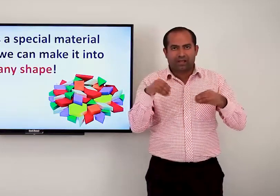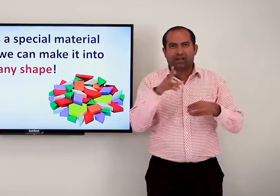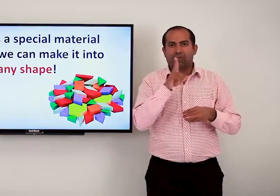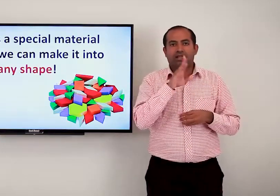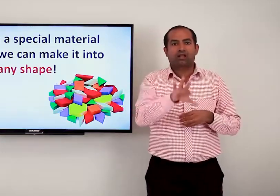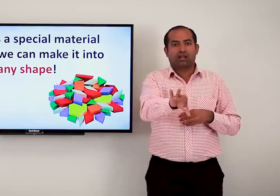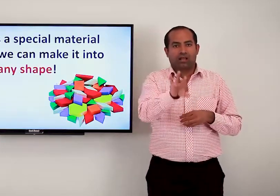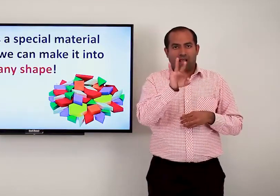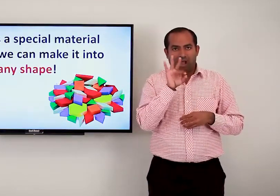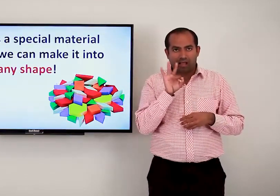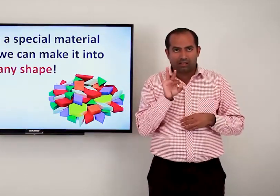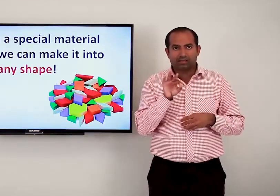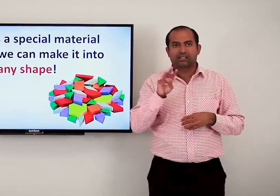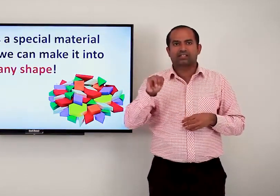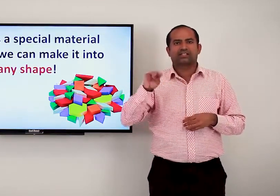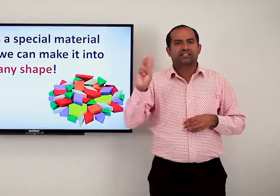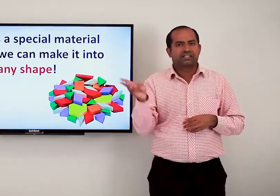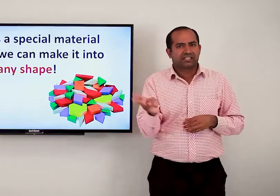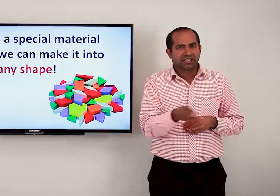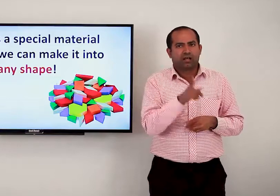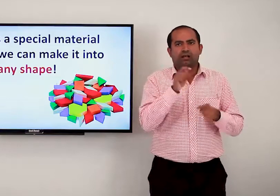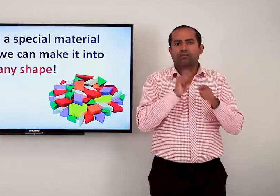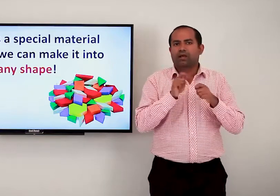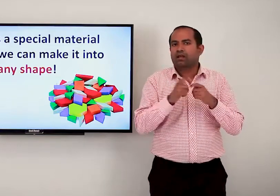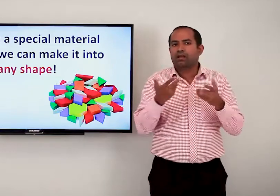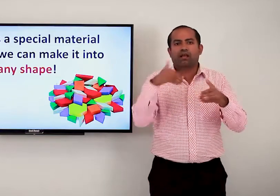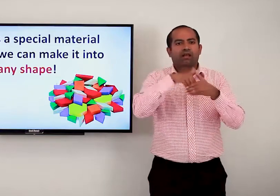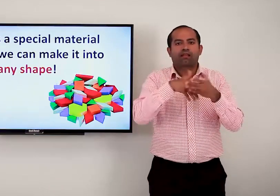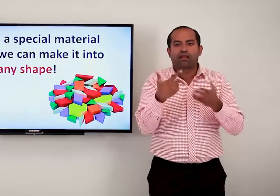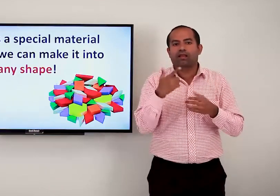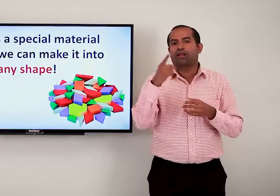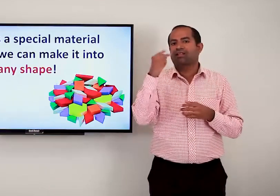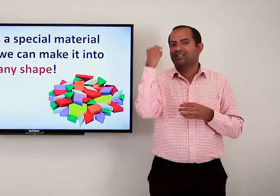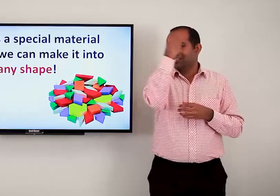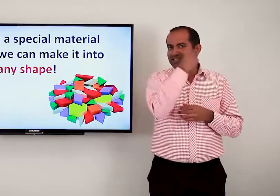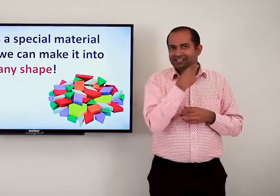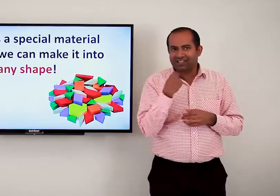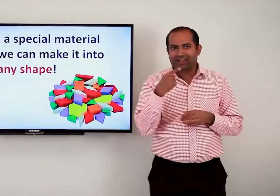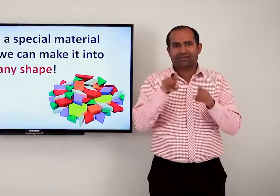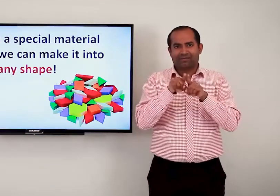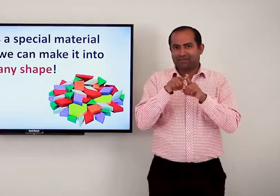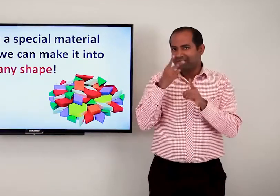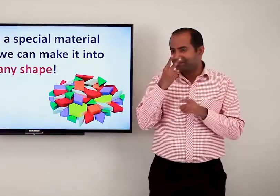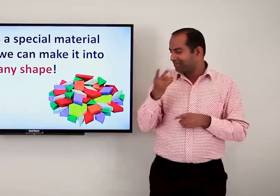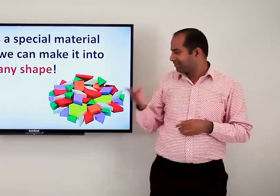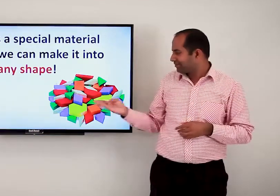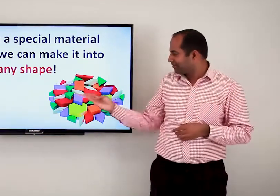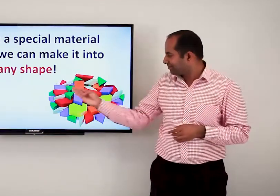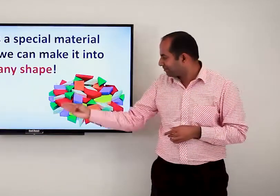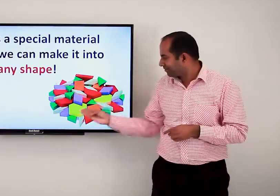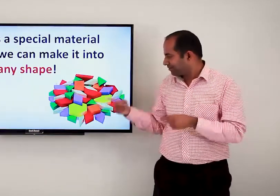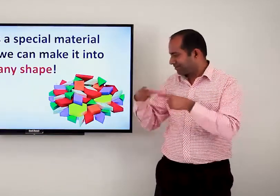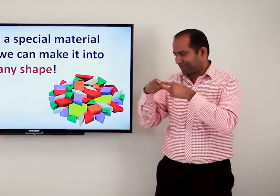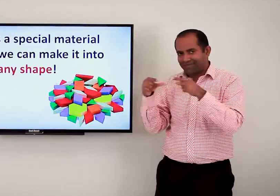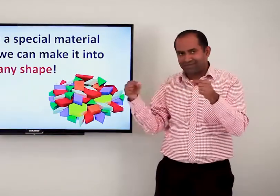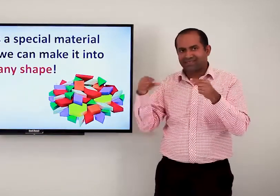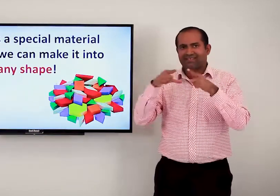प्लास्टिक एक ऐसा मादा है जिसको हम कोई भी शक्ल दे सकते हैं, जैसे कि तस्वीर में मुख्तलिफ शक्लें दिखाई गई हैं।